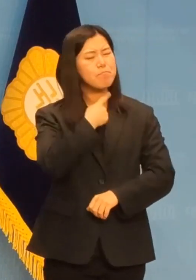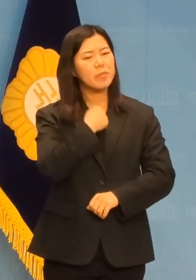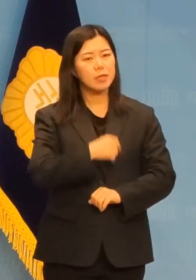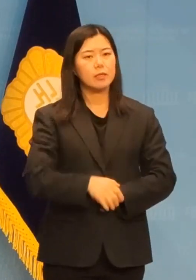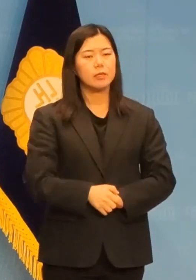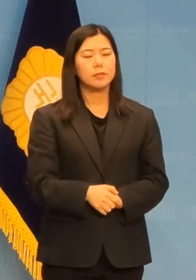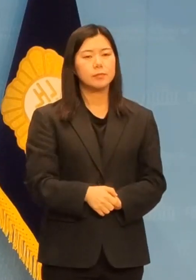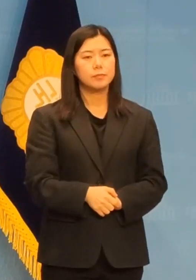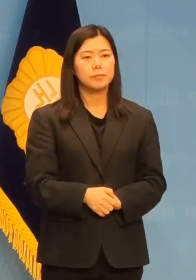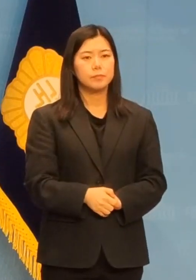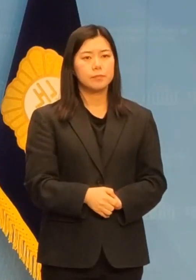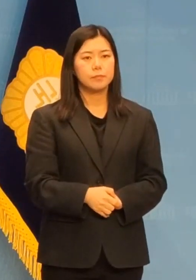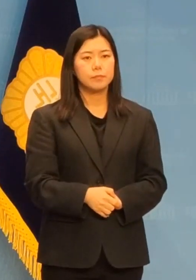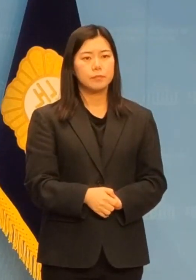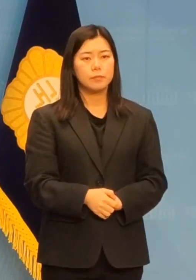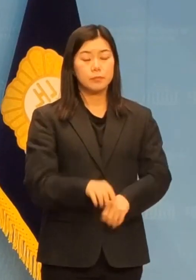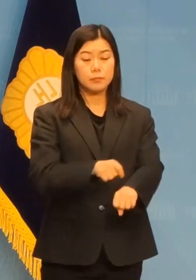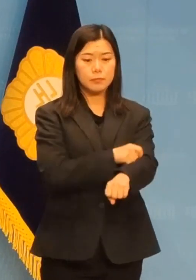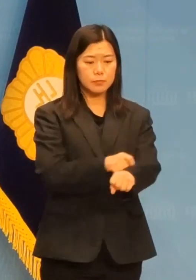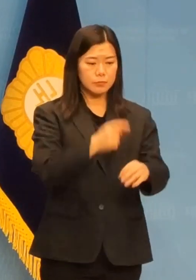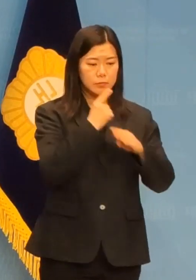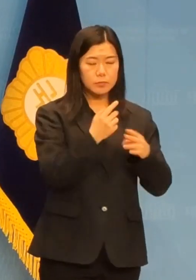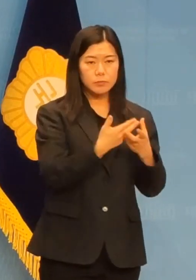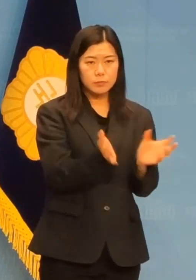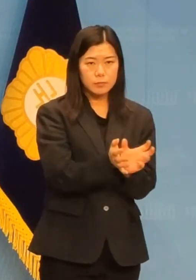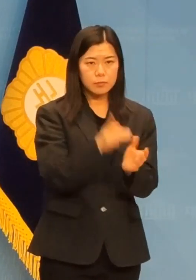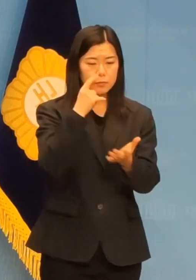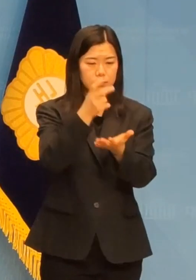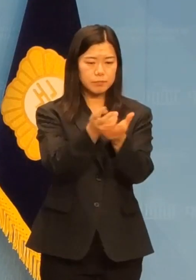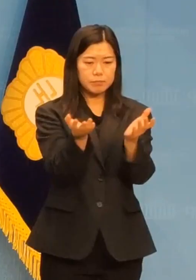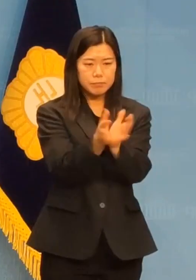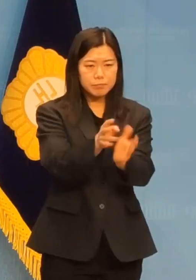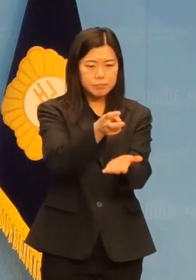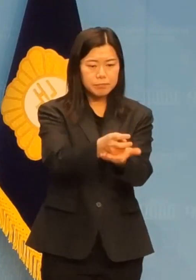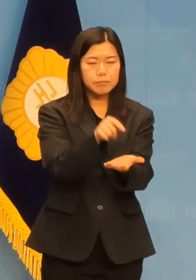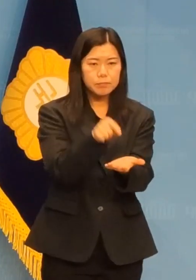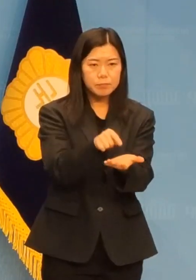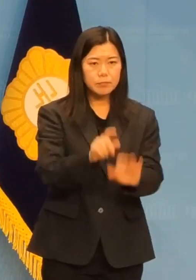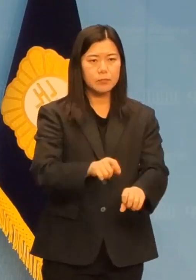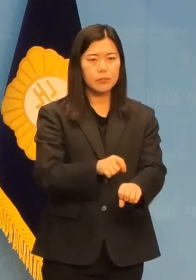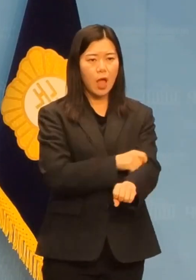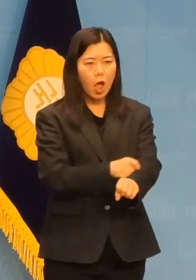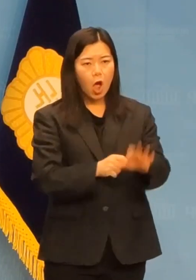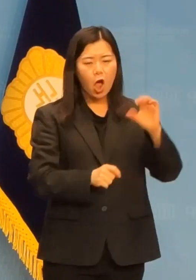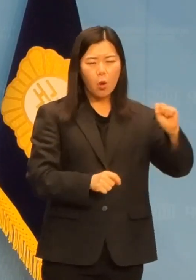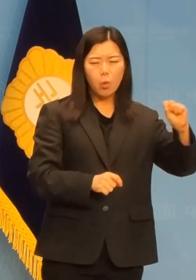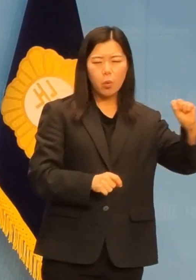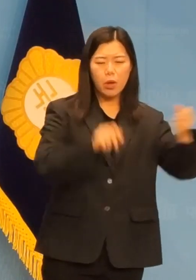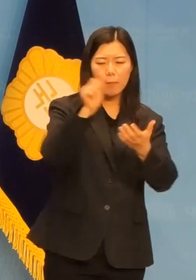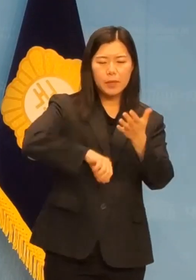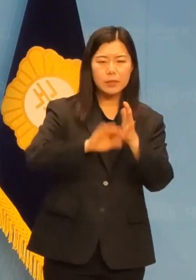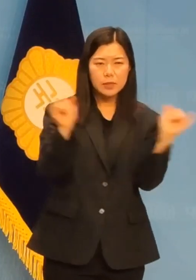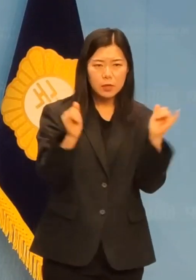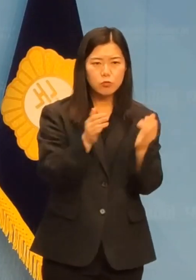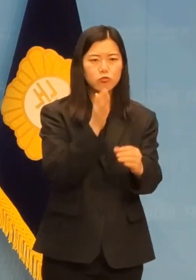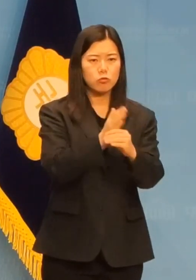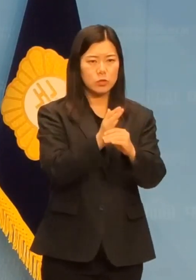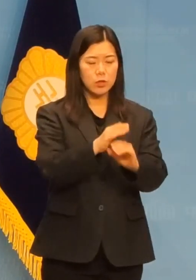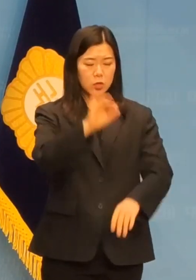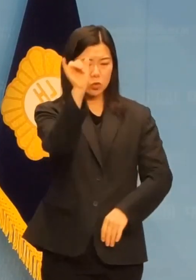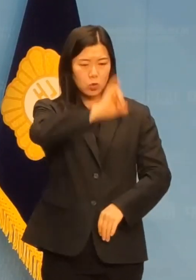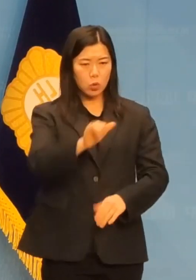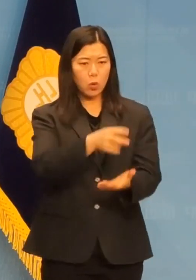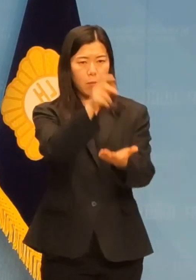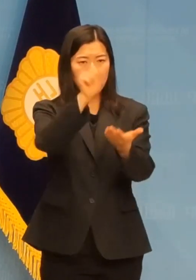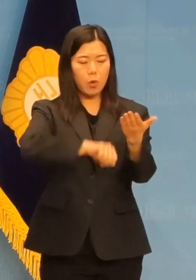왔습니다. 특히 민주당의 위헌 법률은 특정 성향의 판사들이 주도하는 전국 법관